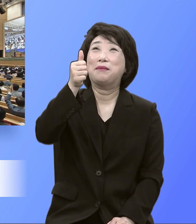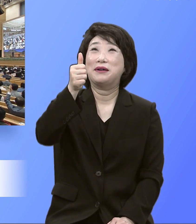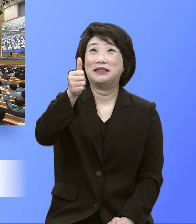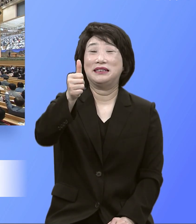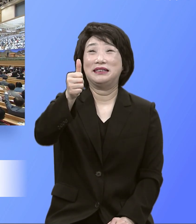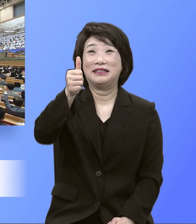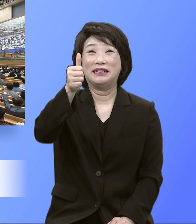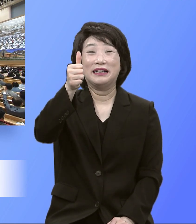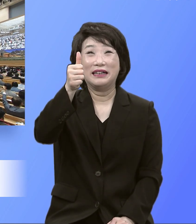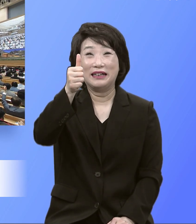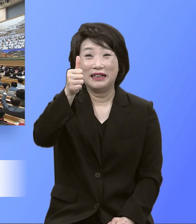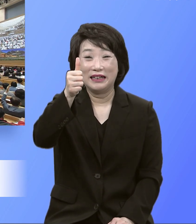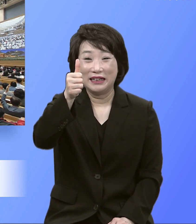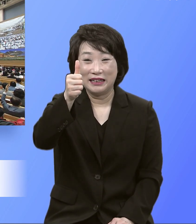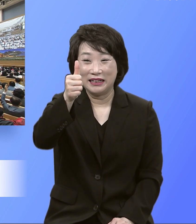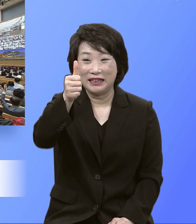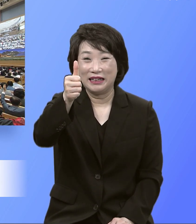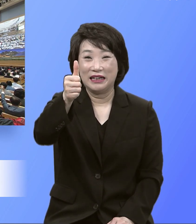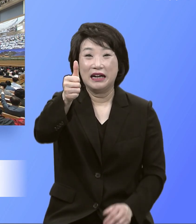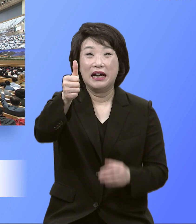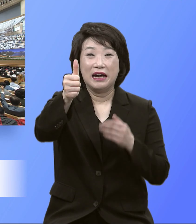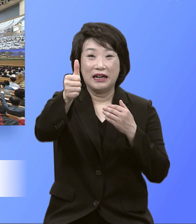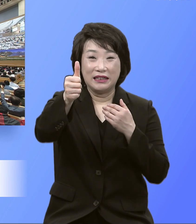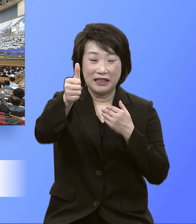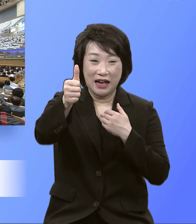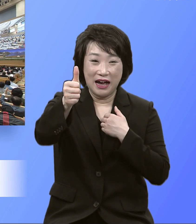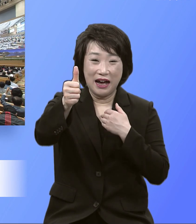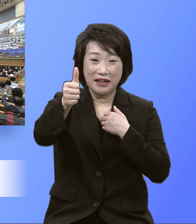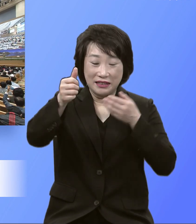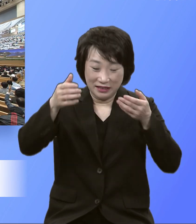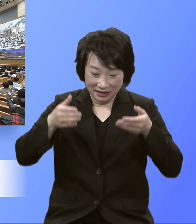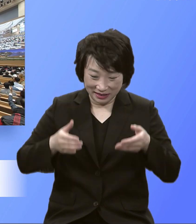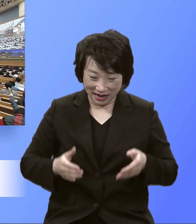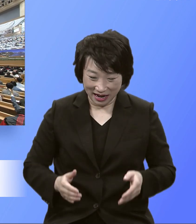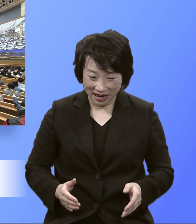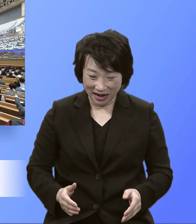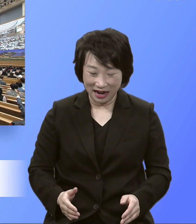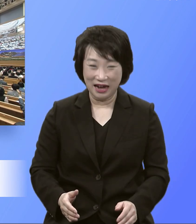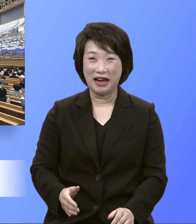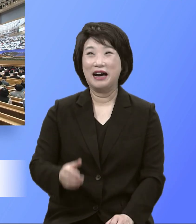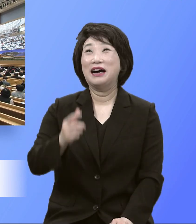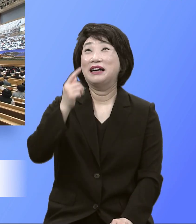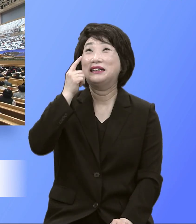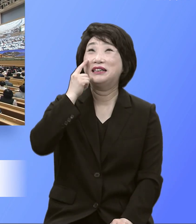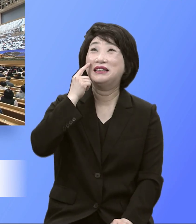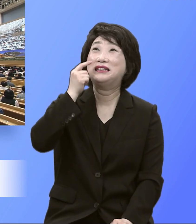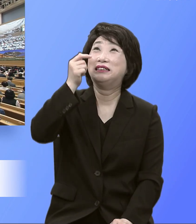아버지, 나를